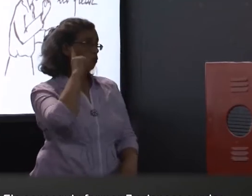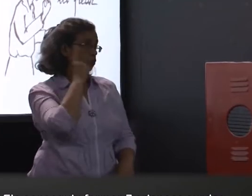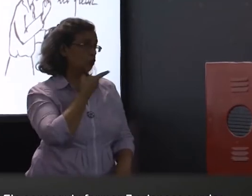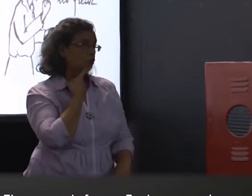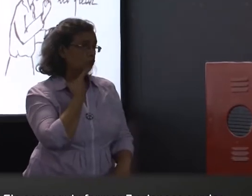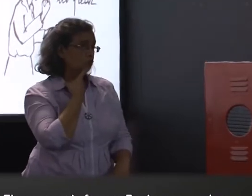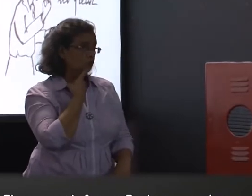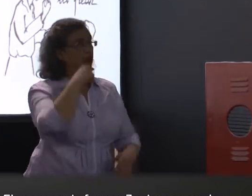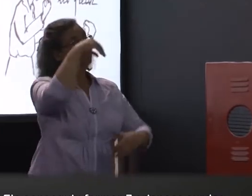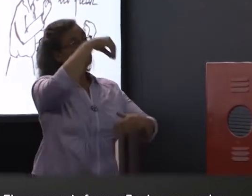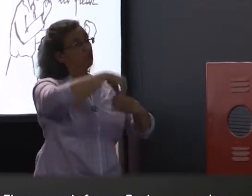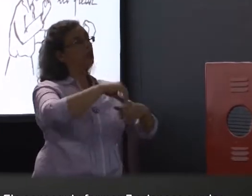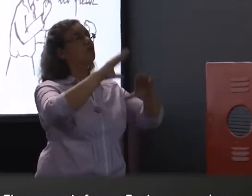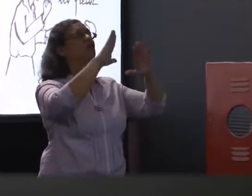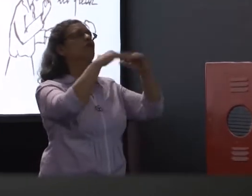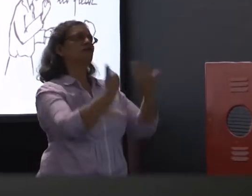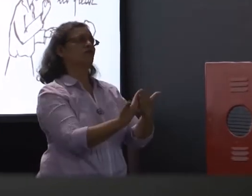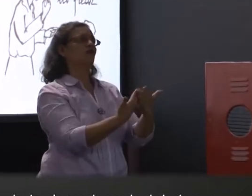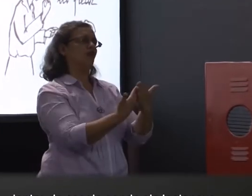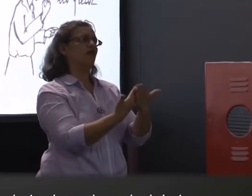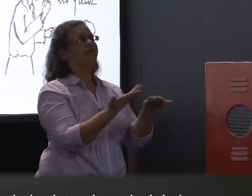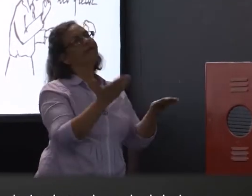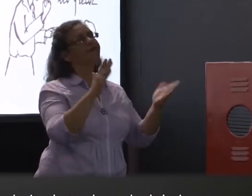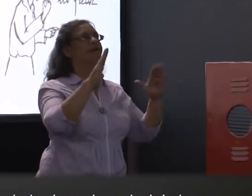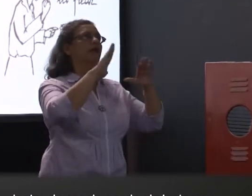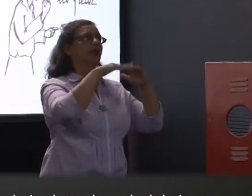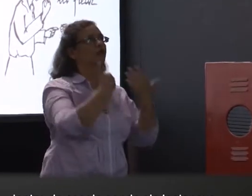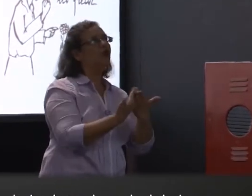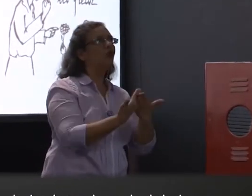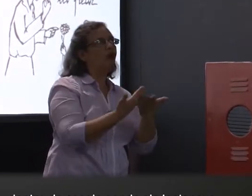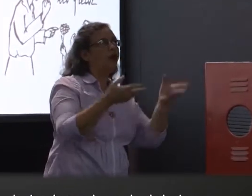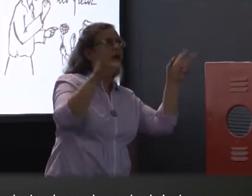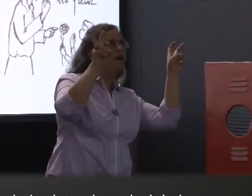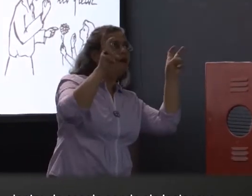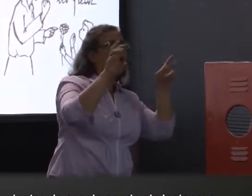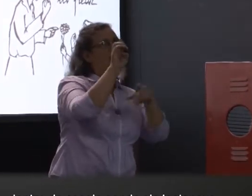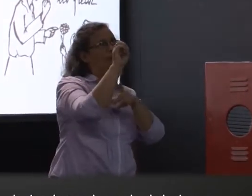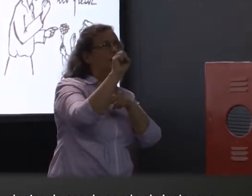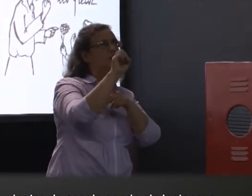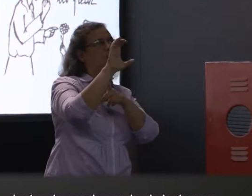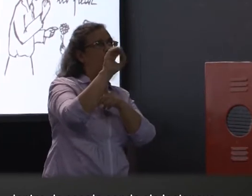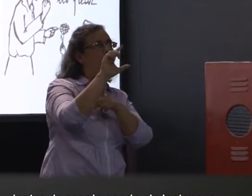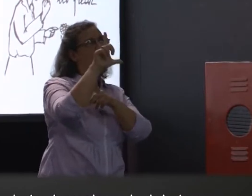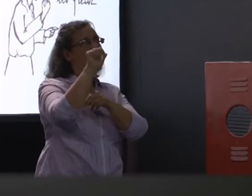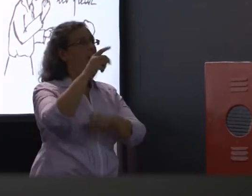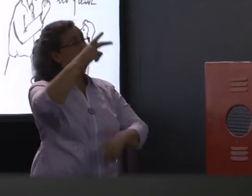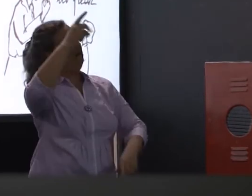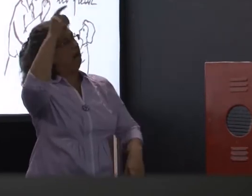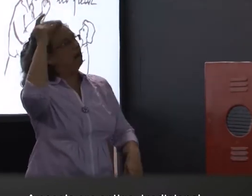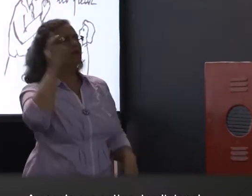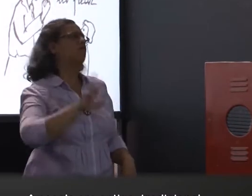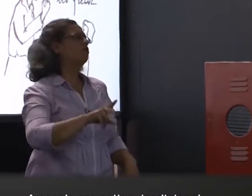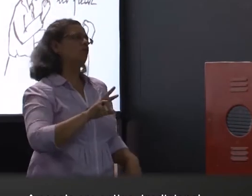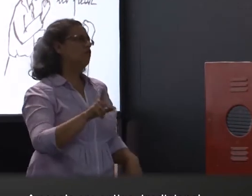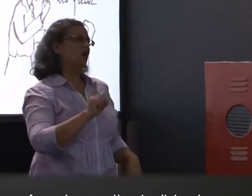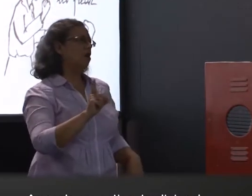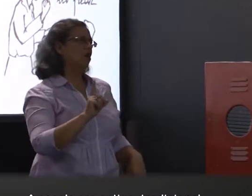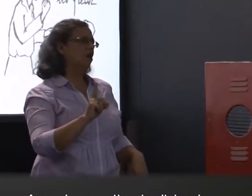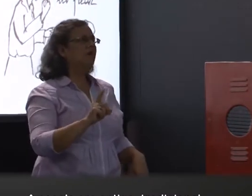7 crianças surdas dentro da escola onde ele lecionava. A escola era uma escola, não é